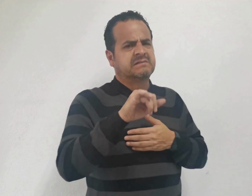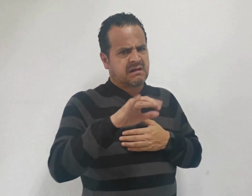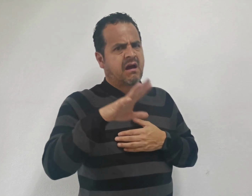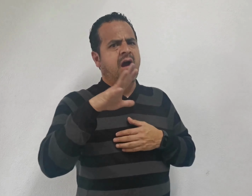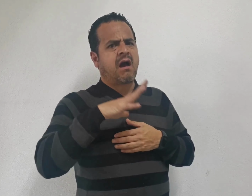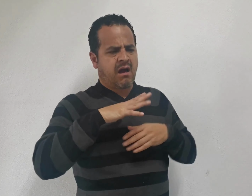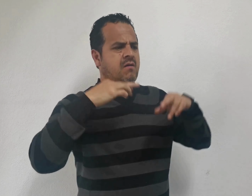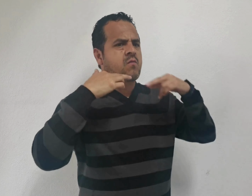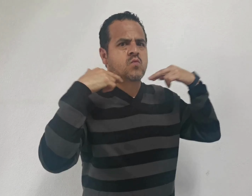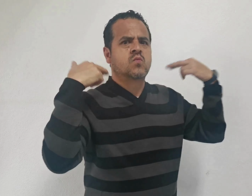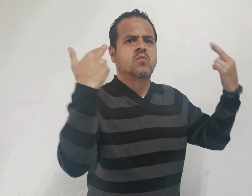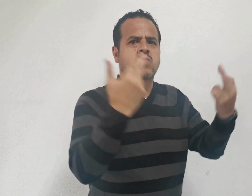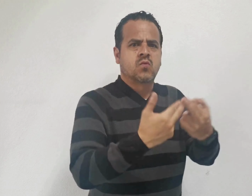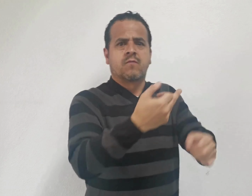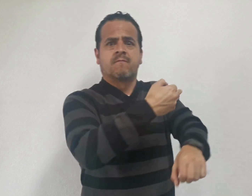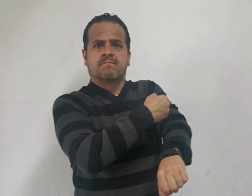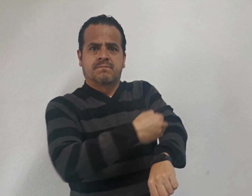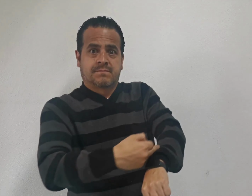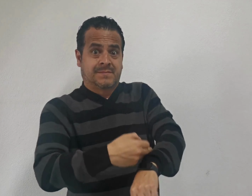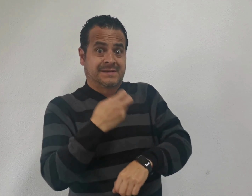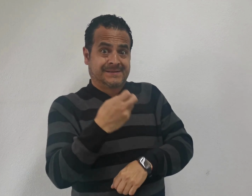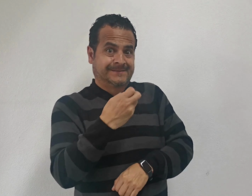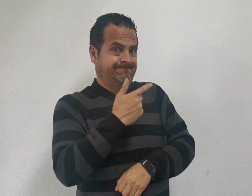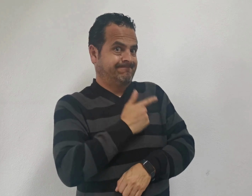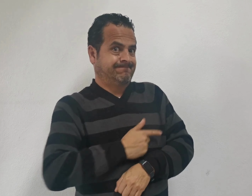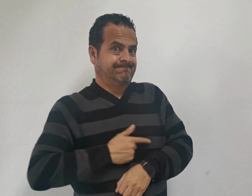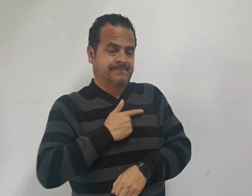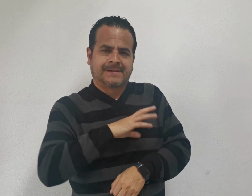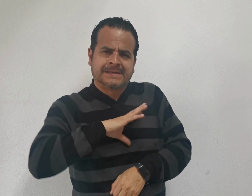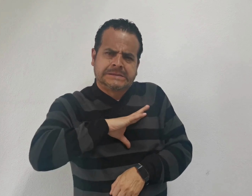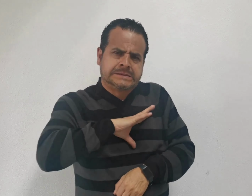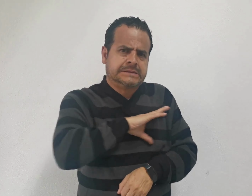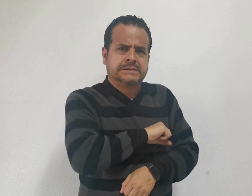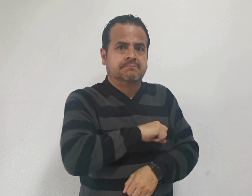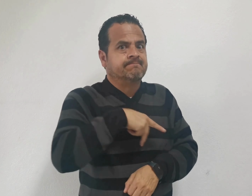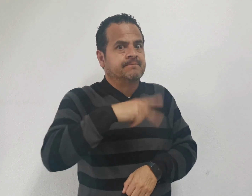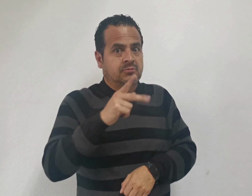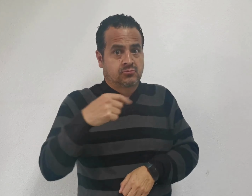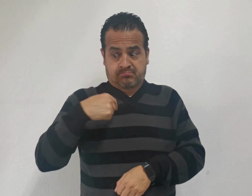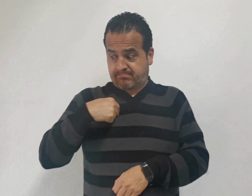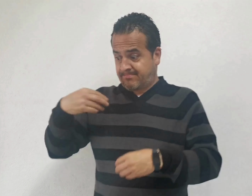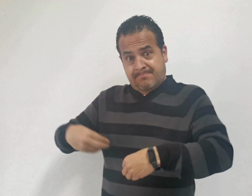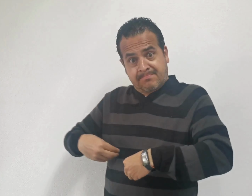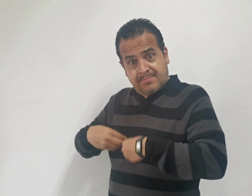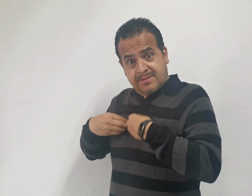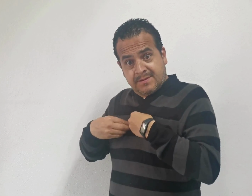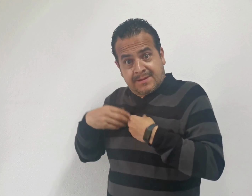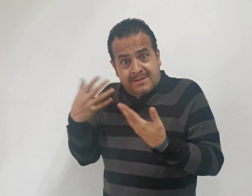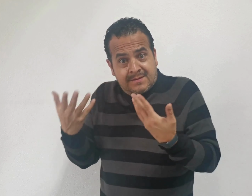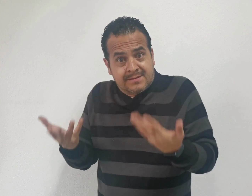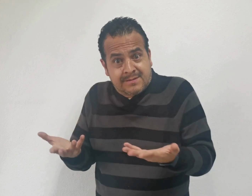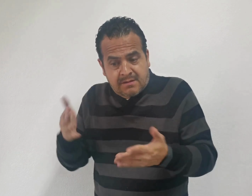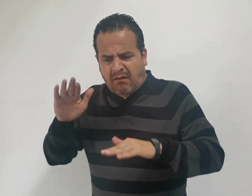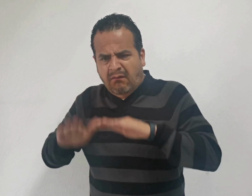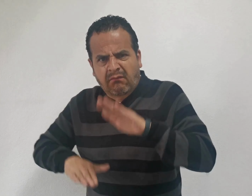evidentemente hacemos la reunión y todo yo lo veo más como una reunión Pues linda familiar que me encanta y disfruto muchísimo pero sí he tenido